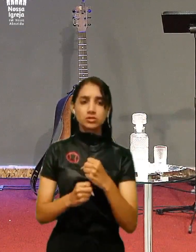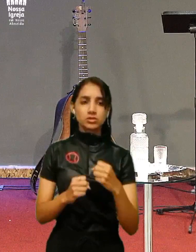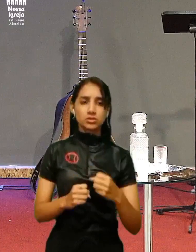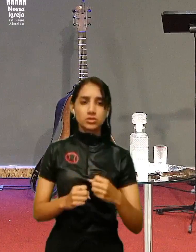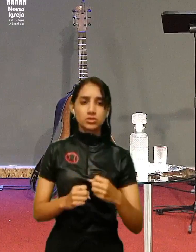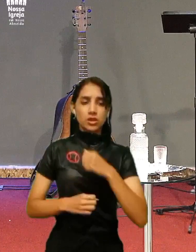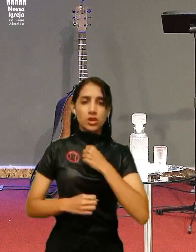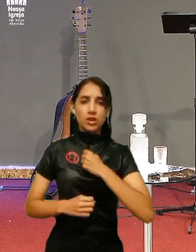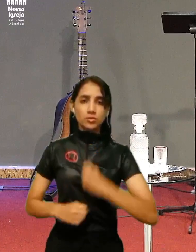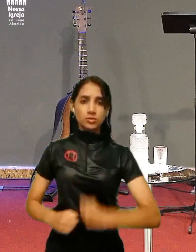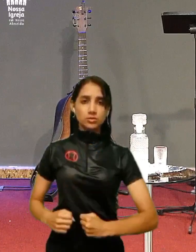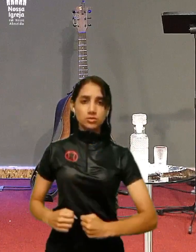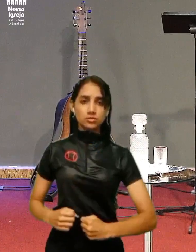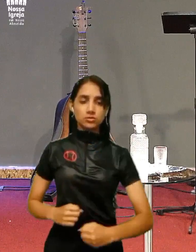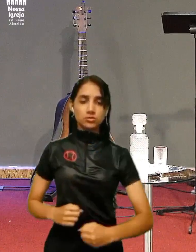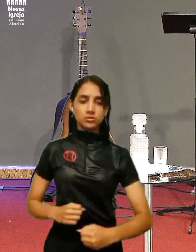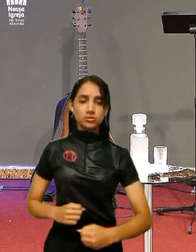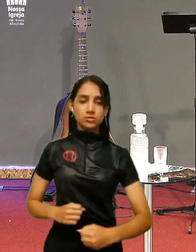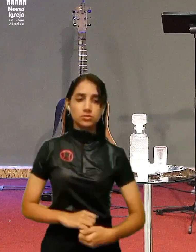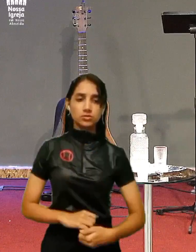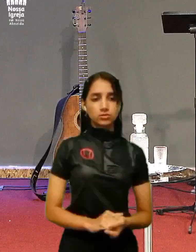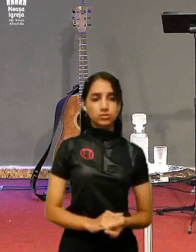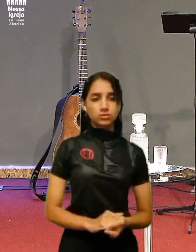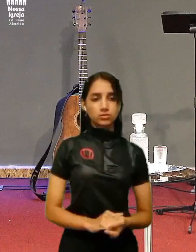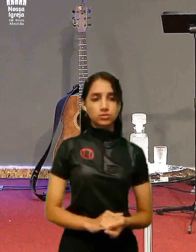nossa juventude acredita nisso.